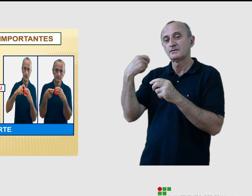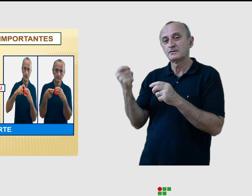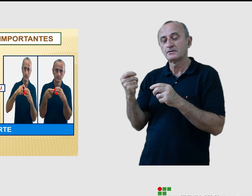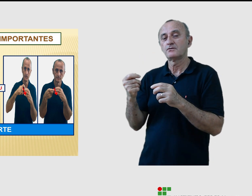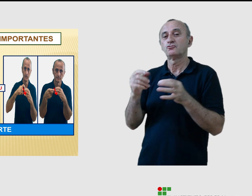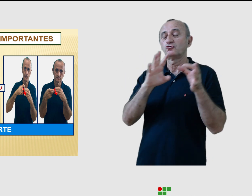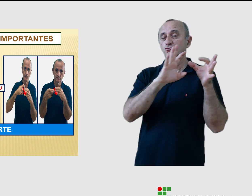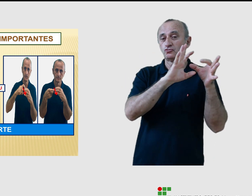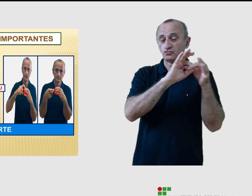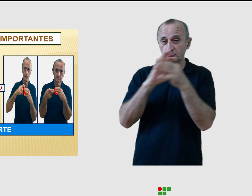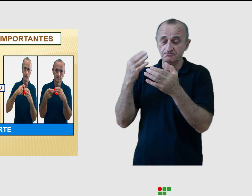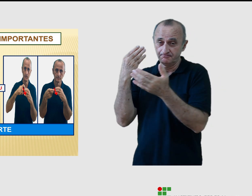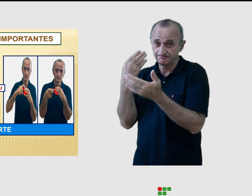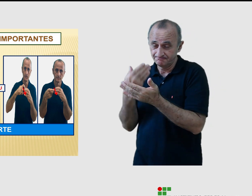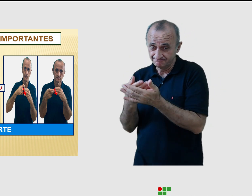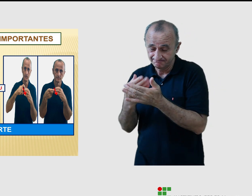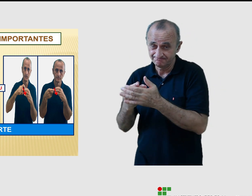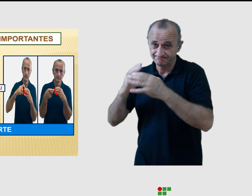Sinal aqui,